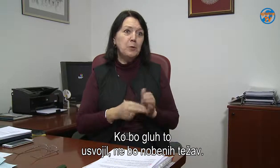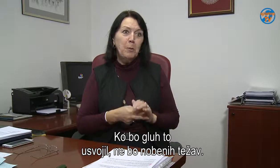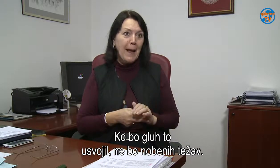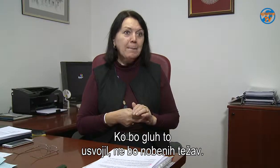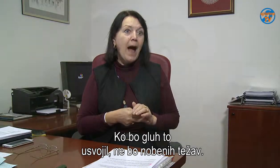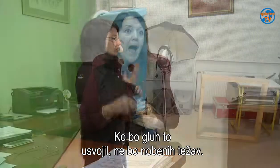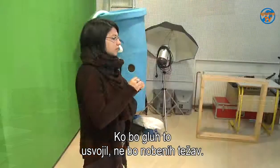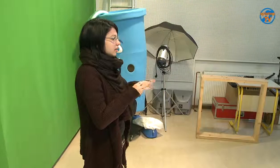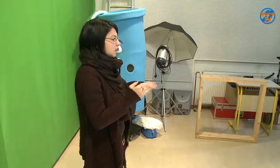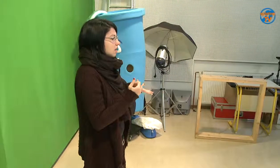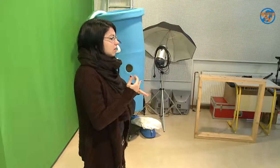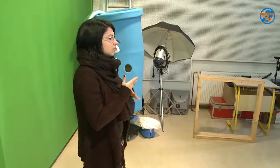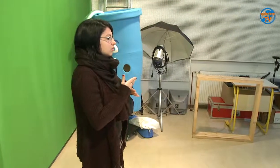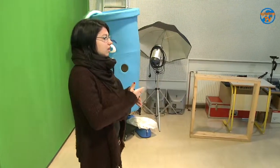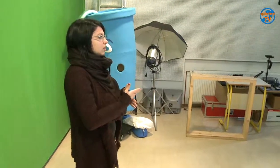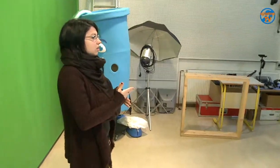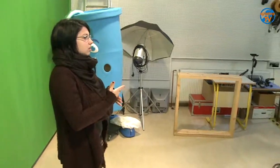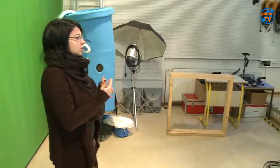nobenega problema.